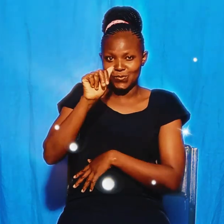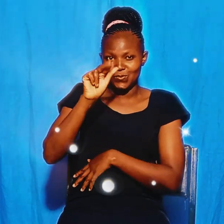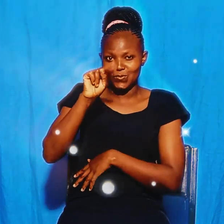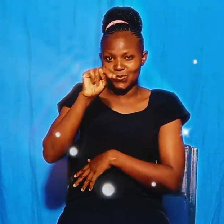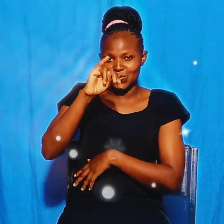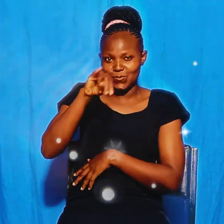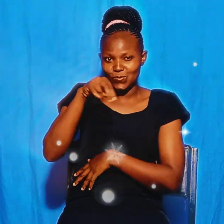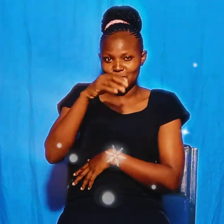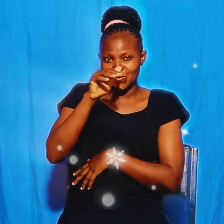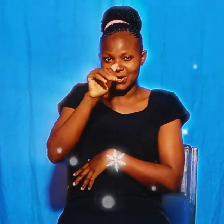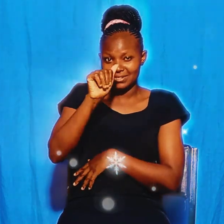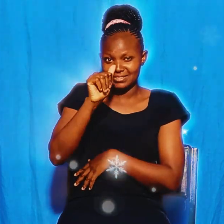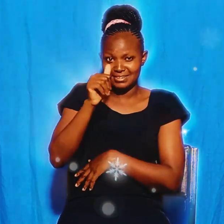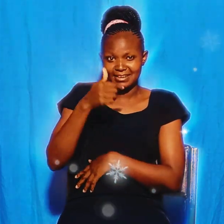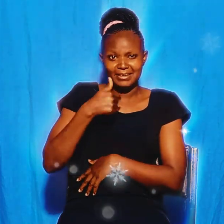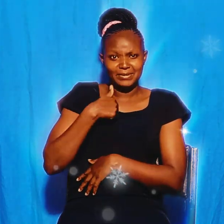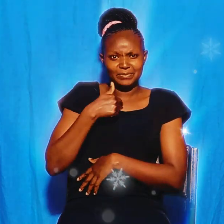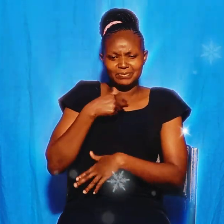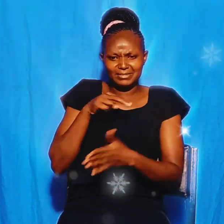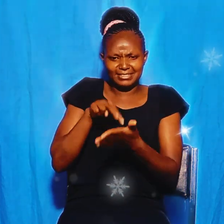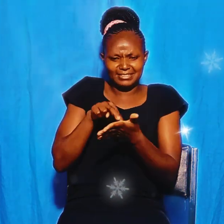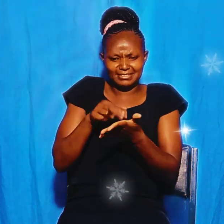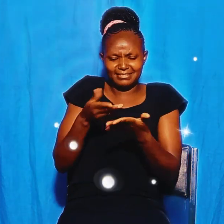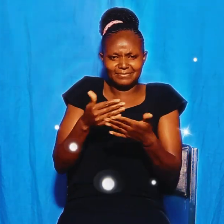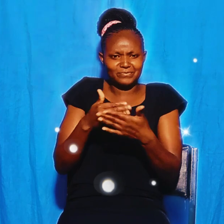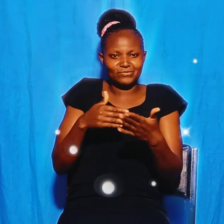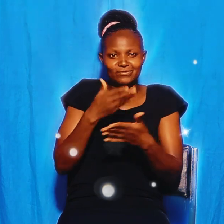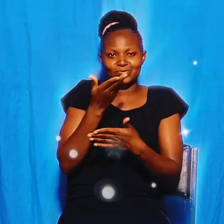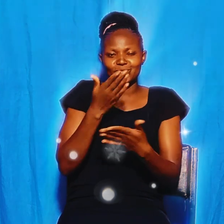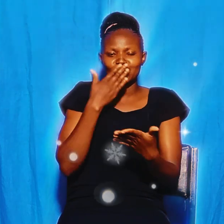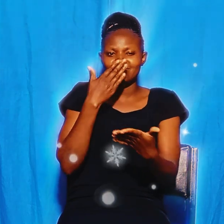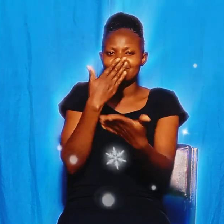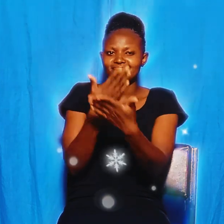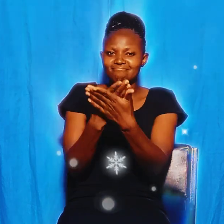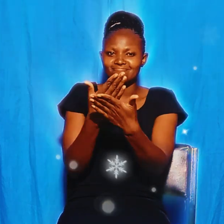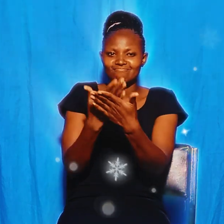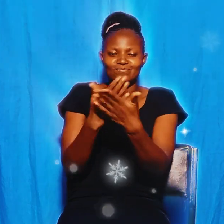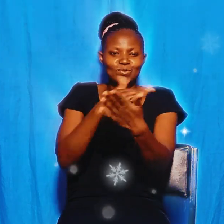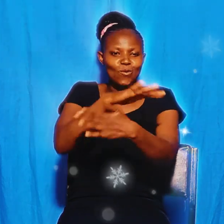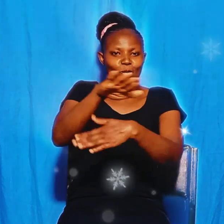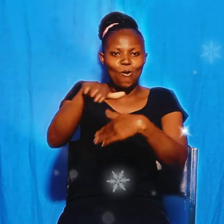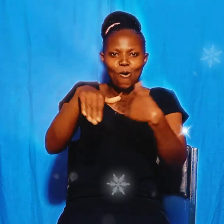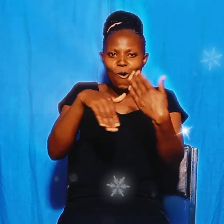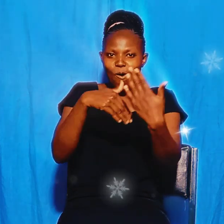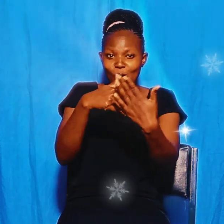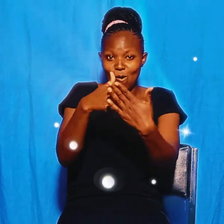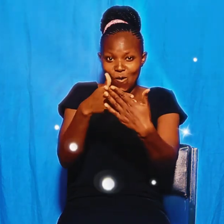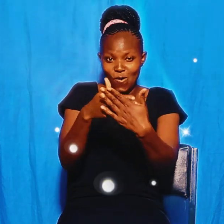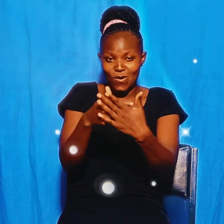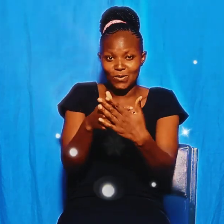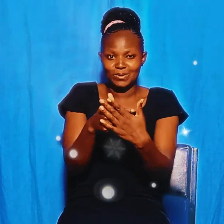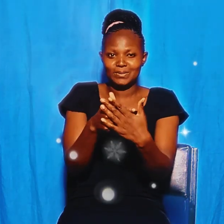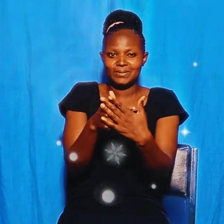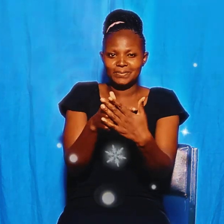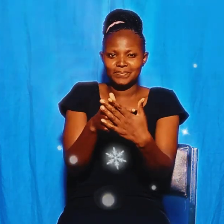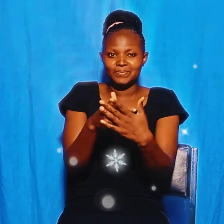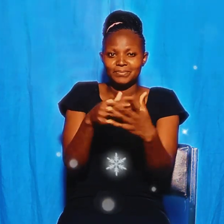na niunga ni tebaambe wenyu kumutu mgea mwe wanthe, na munomono kula kuingai